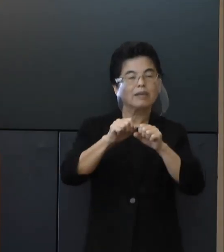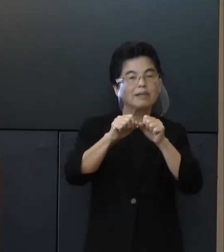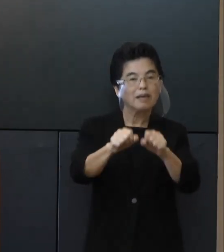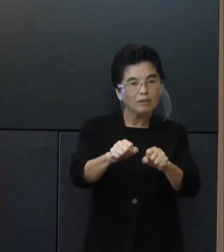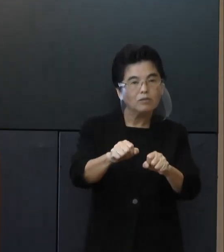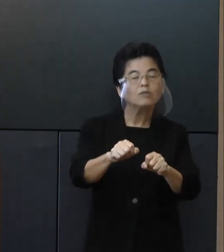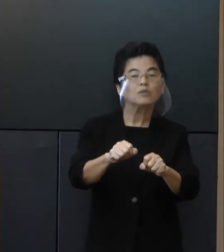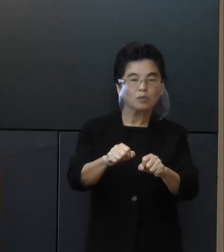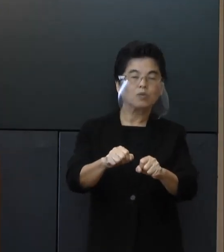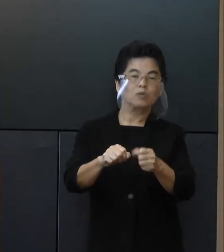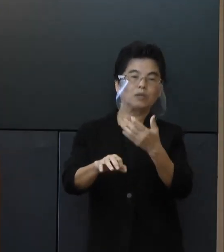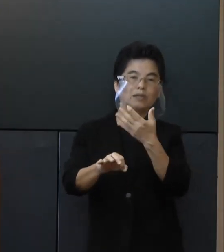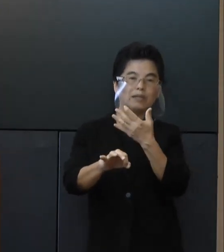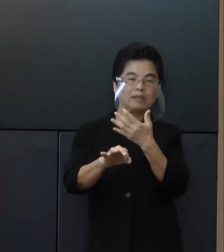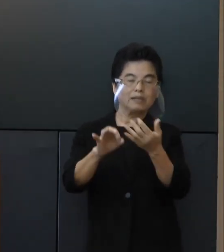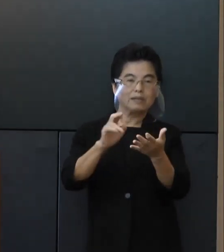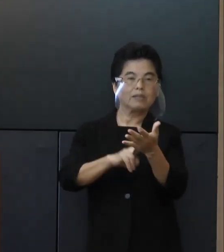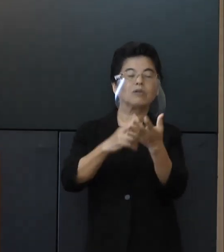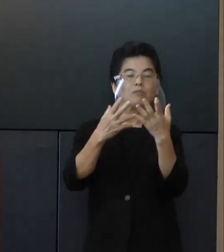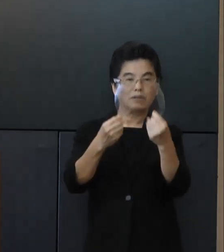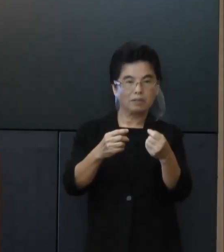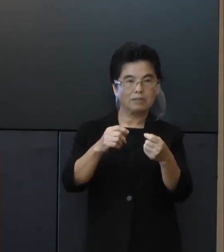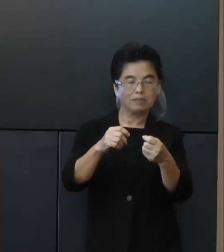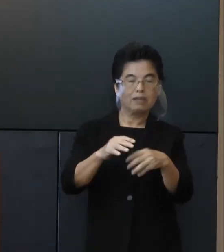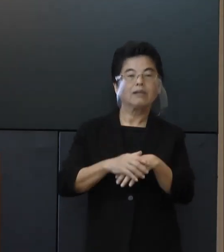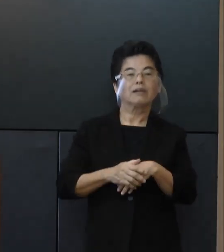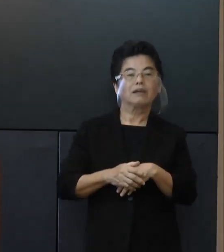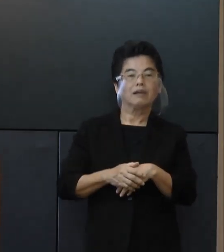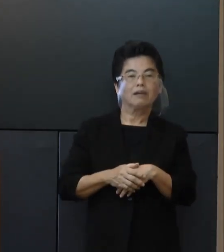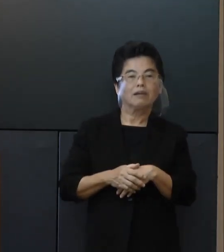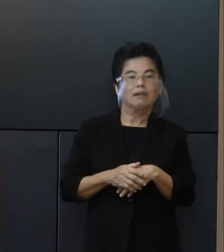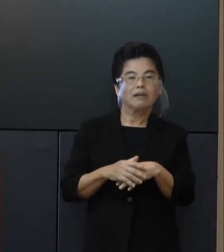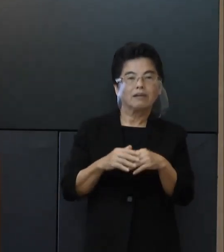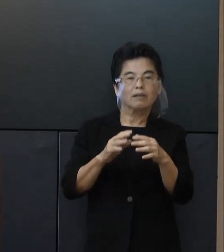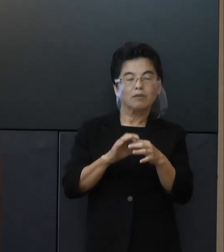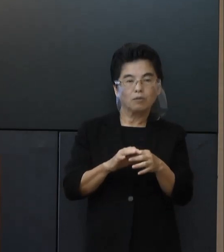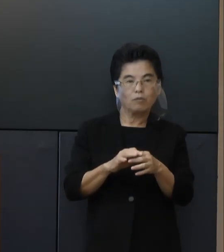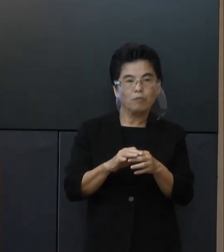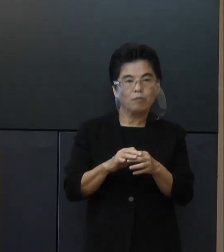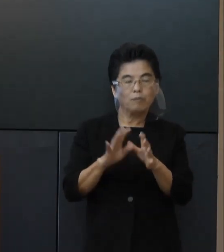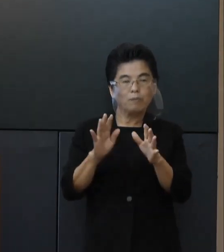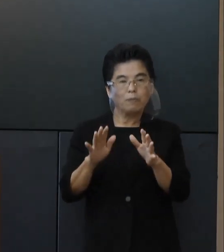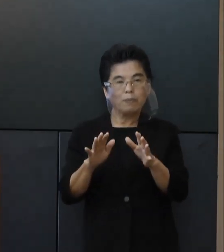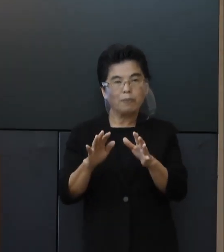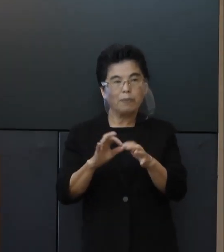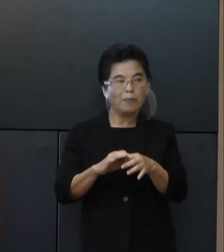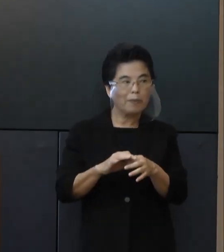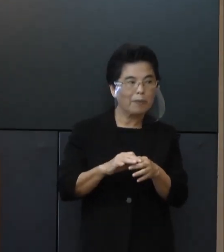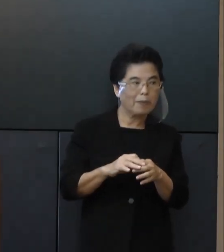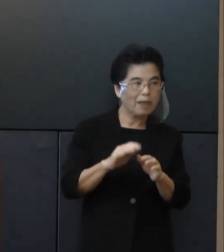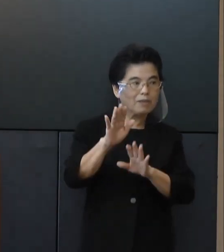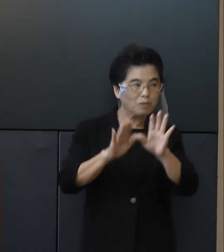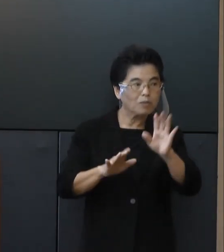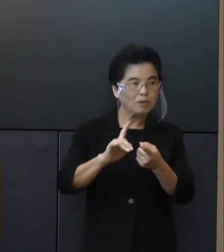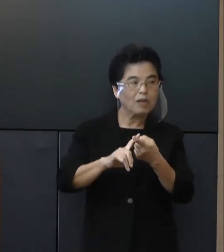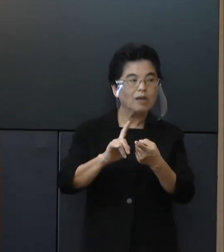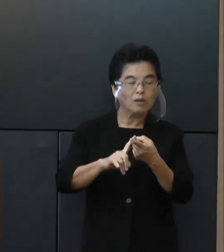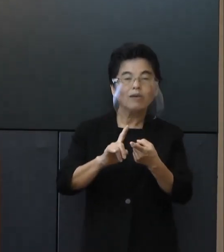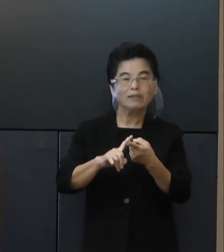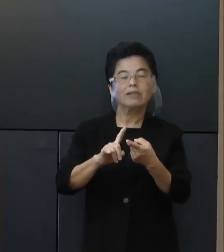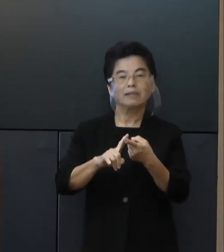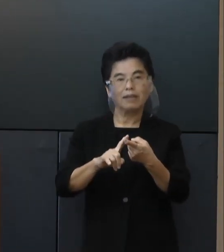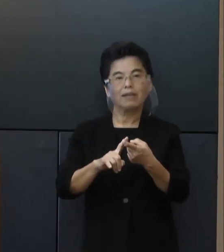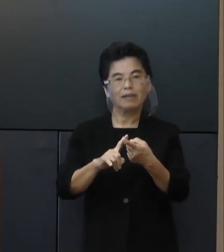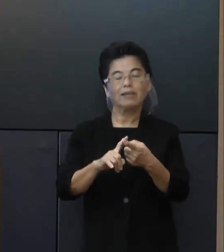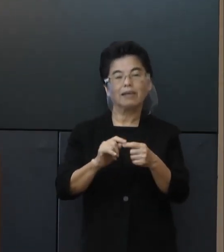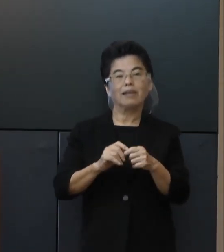ったということでございます。ですから逆の言い方をしますと、フェーズに合わせてそこはまた柔軟にといいますか、フレッ